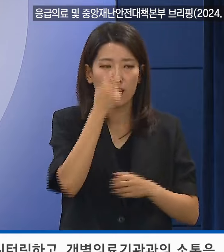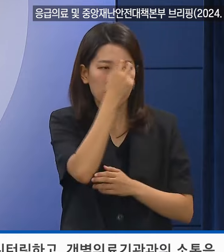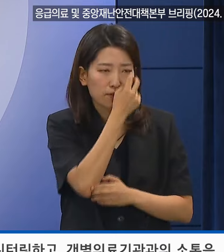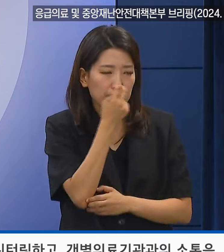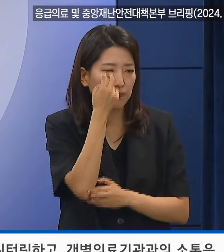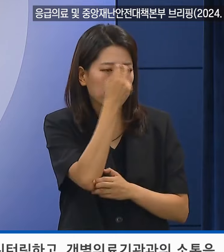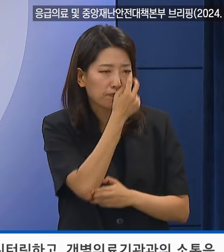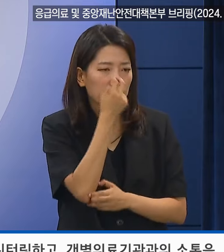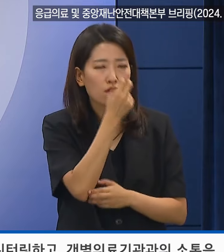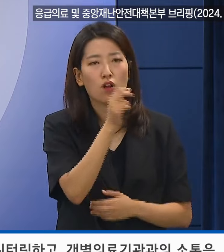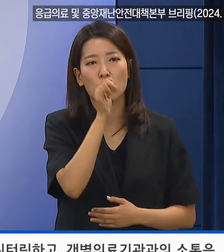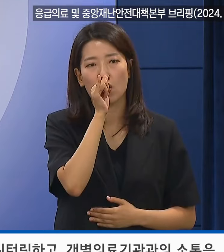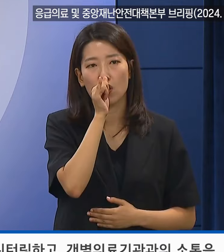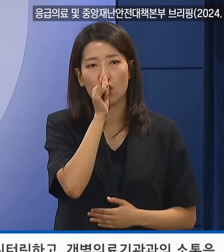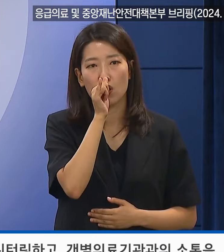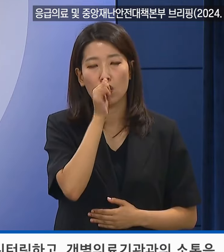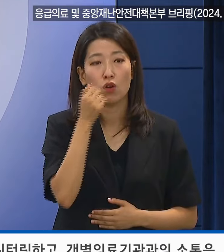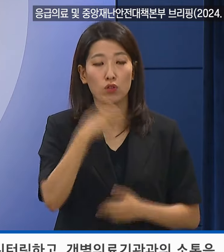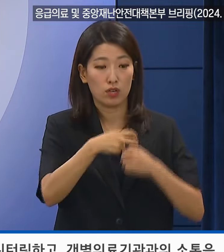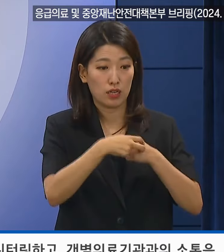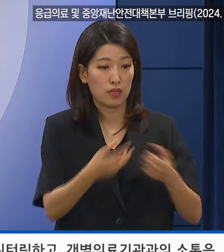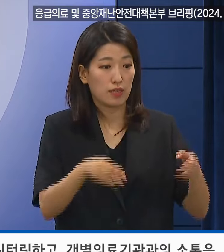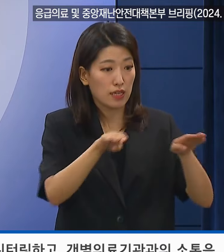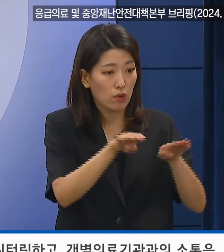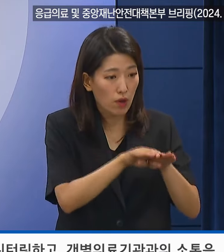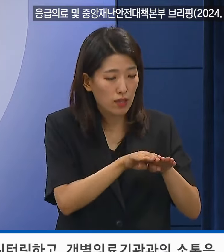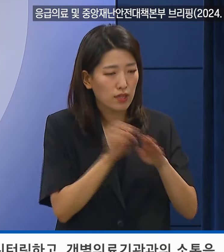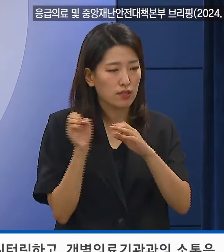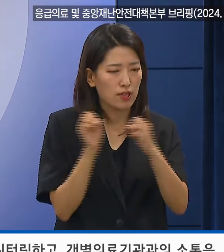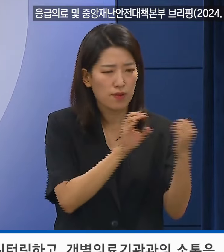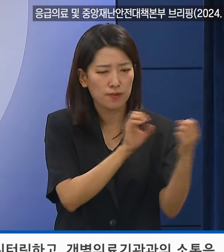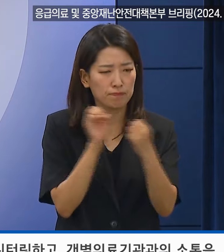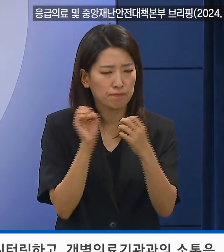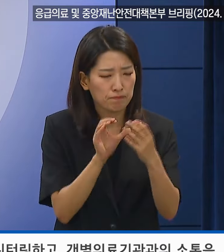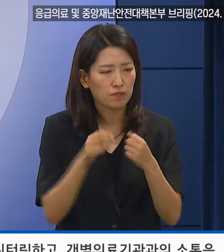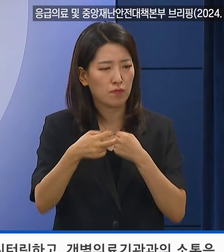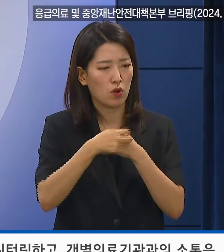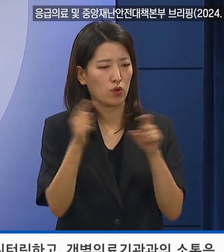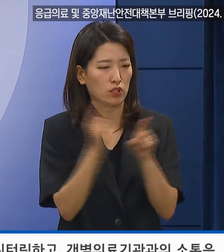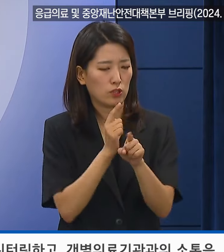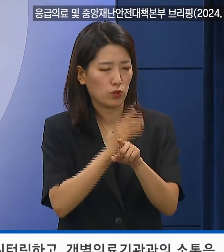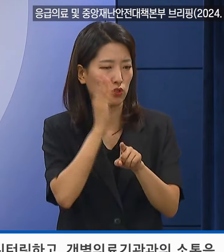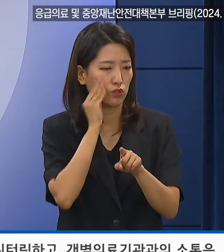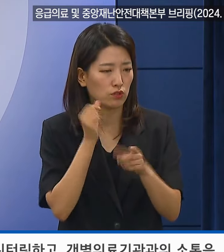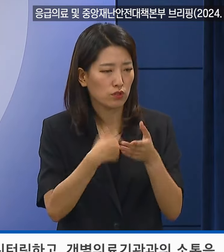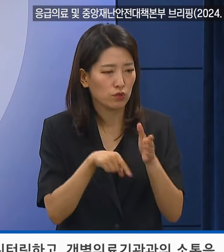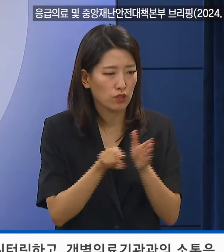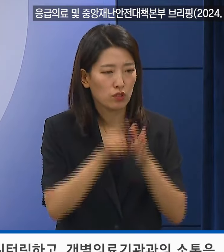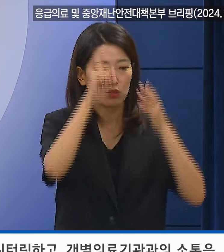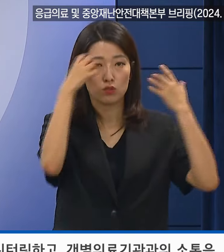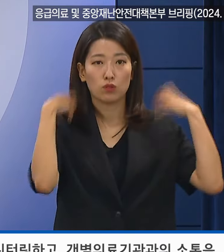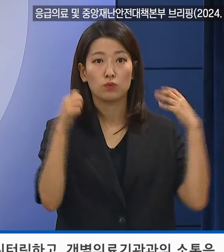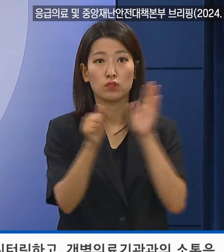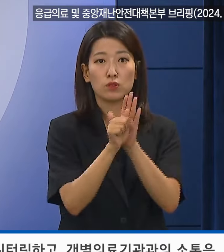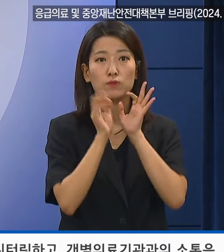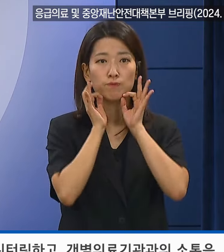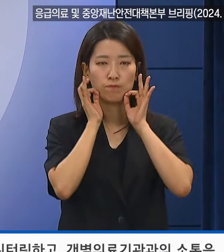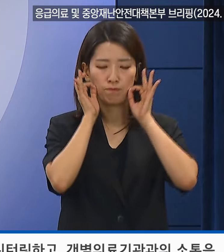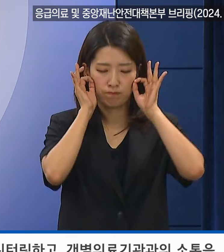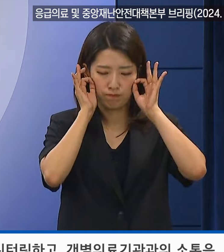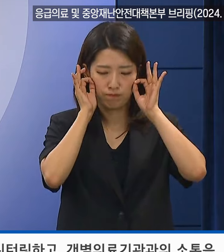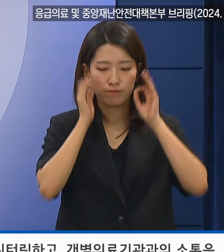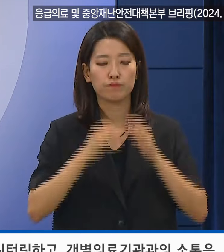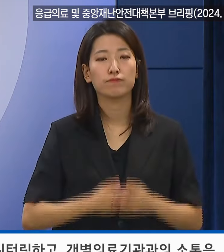모니터링하고 개별 의료기관과의 소통을 강화하여 진료에 차질이 없도록 최선의 노력을 다하겠습니다.